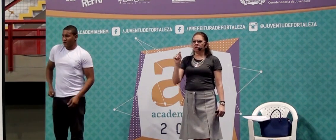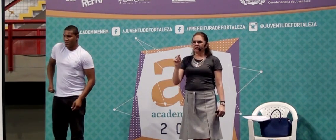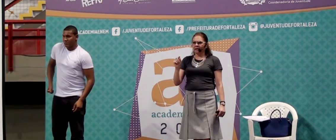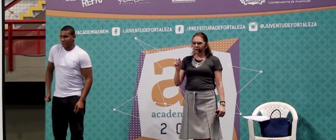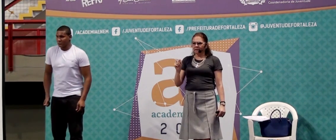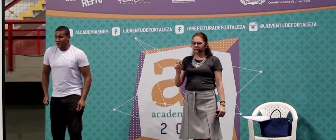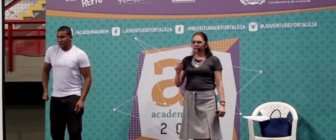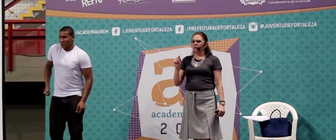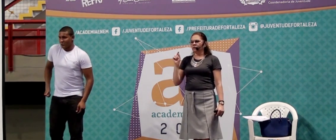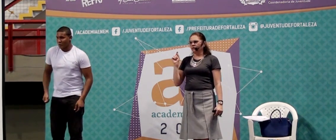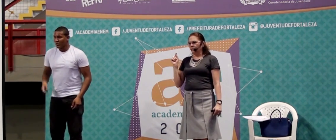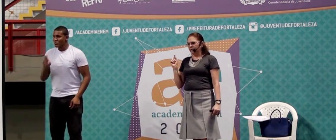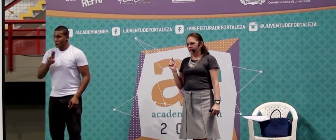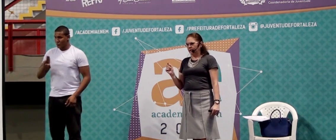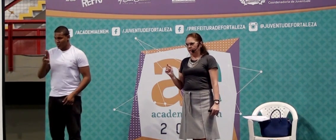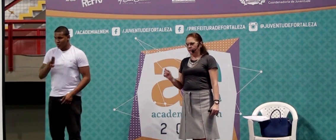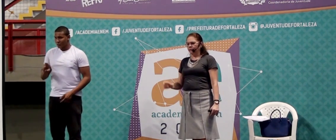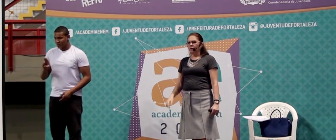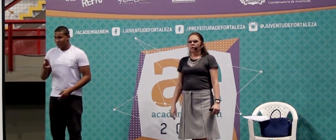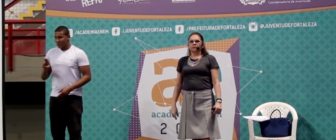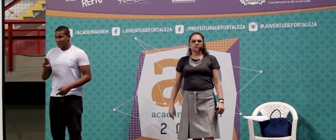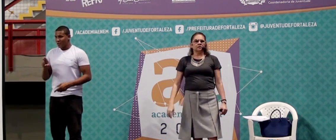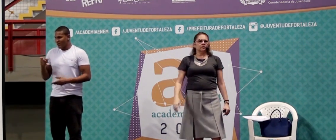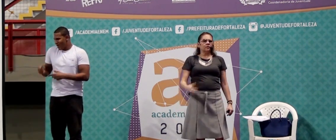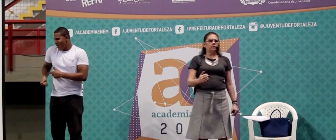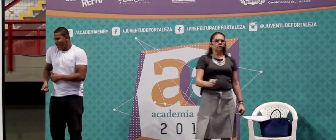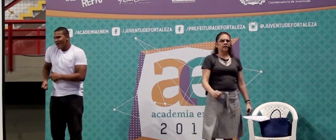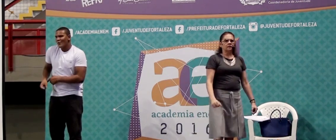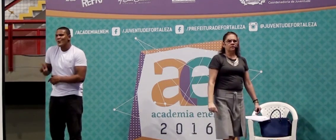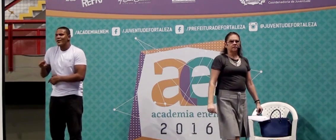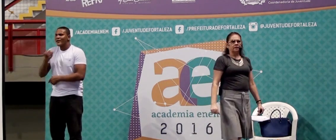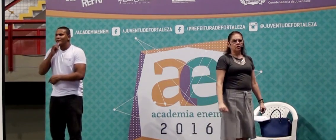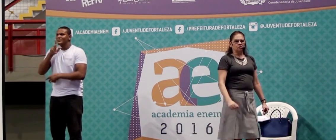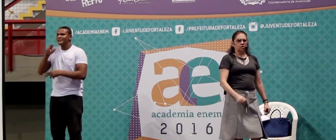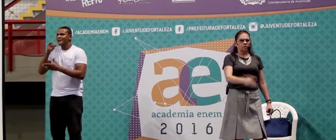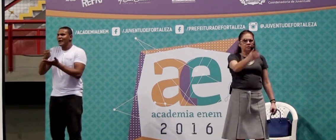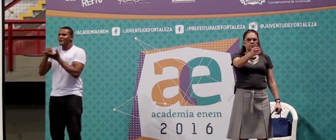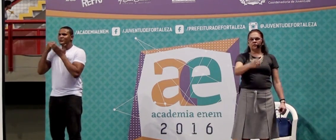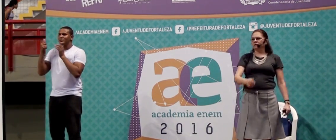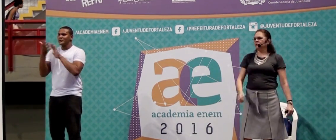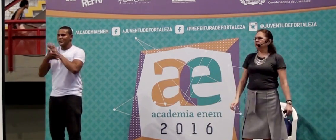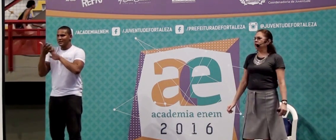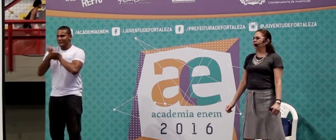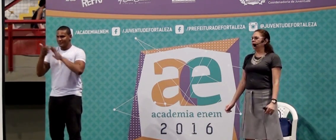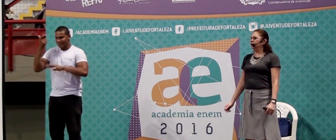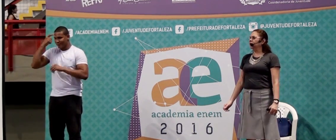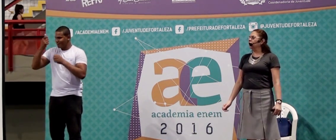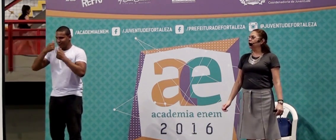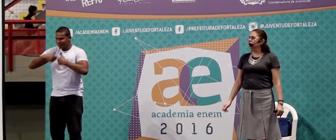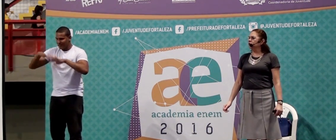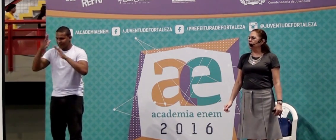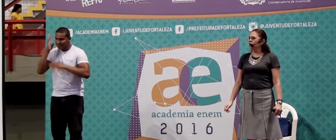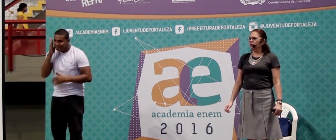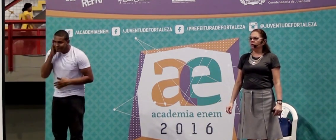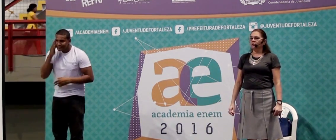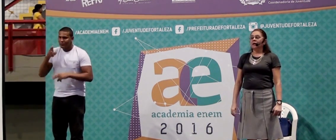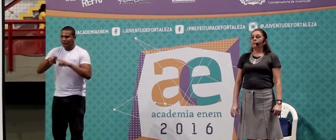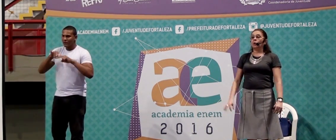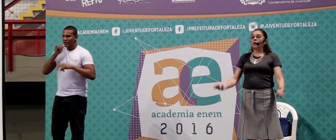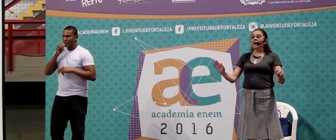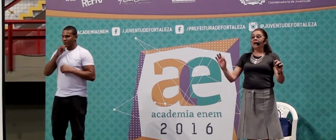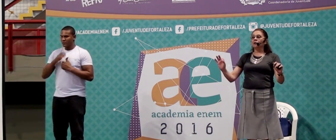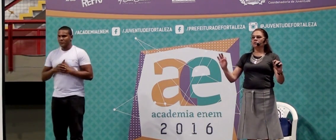esqueça de tirá-las quando for passar limpo. Professora, e qual é o modelo que você gosta, que os professores do Enem que corrigem